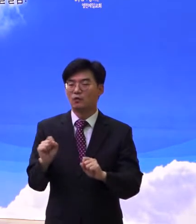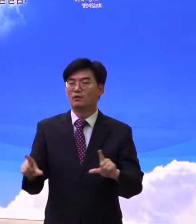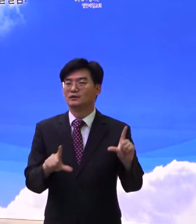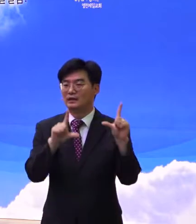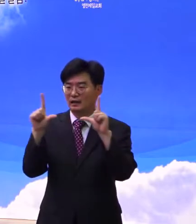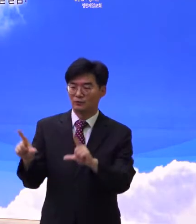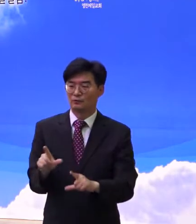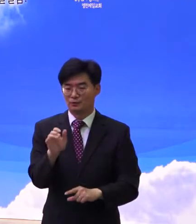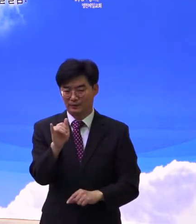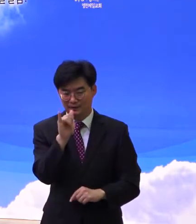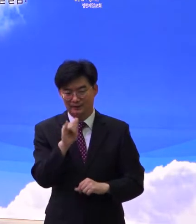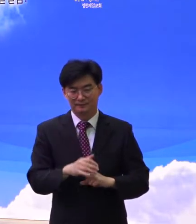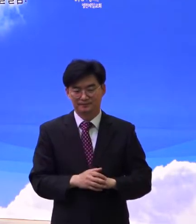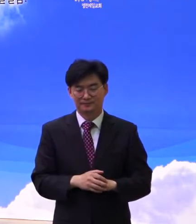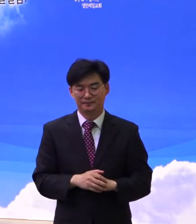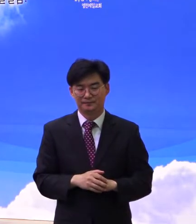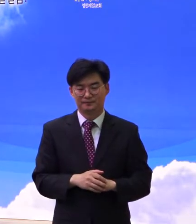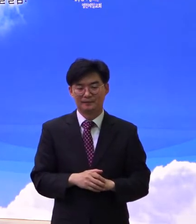우리에게 베풀어 주신